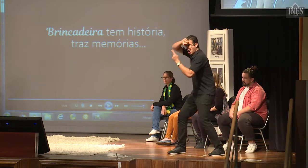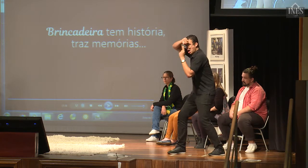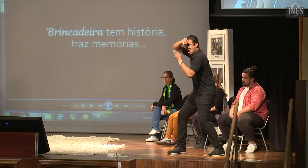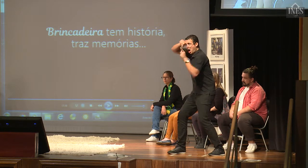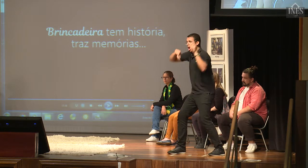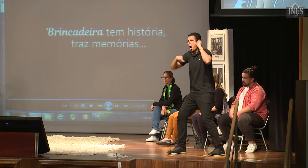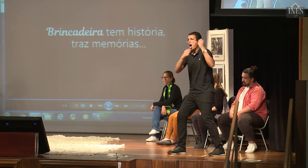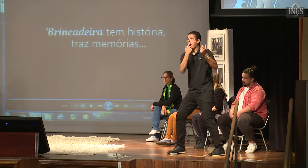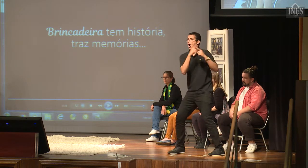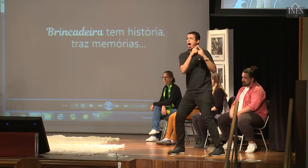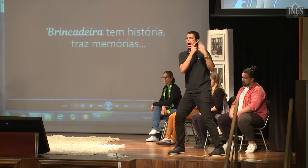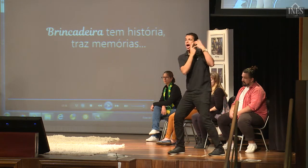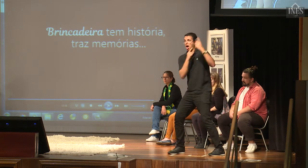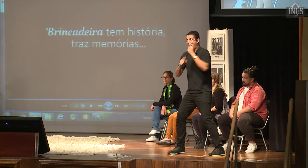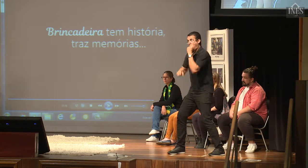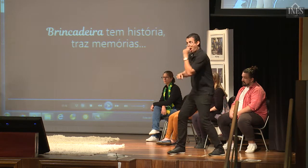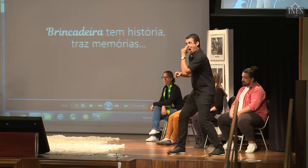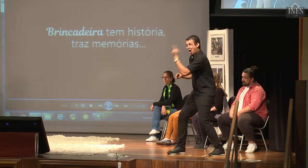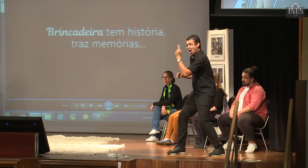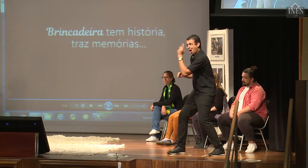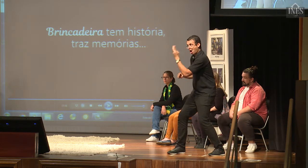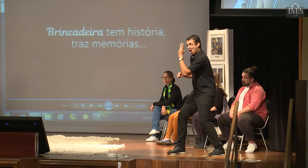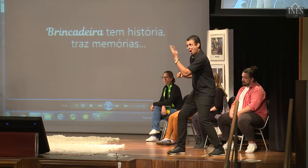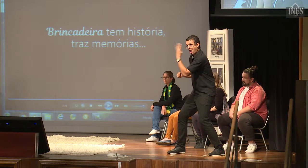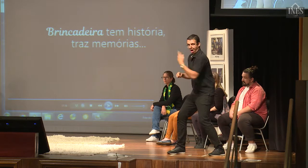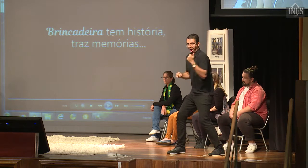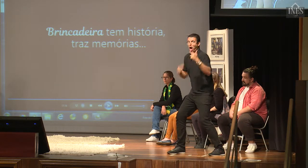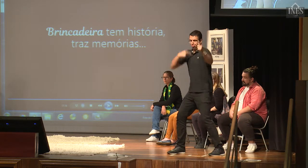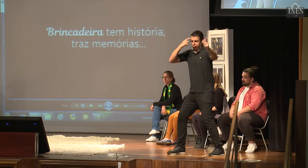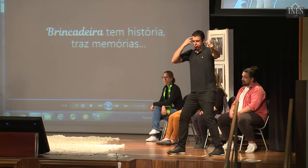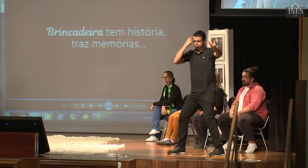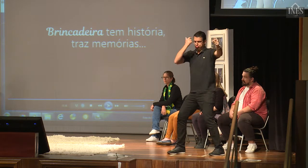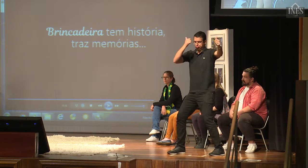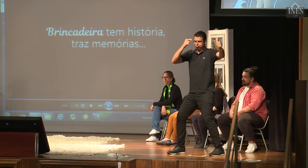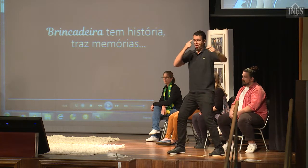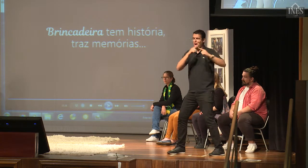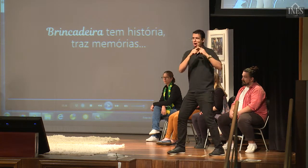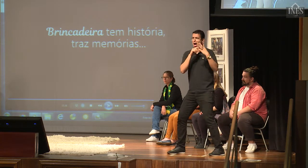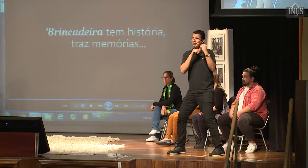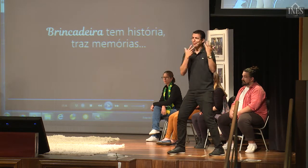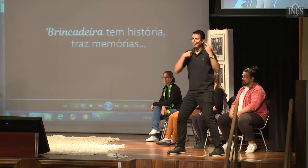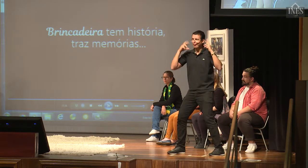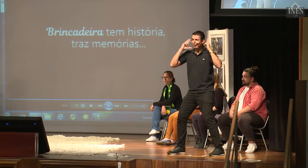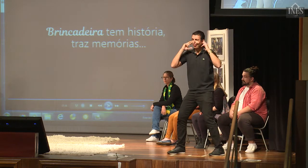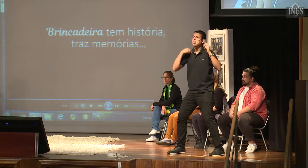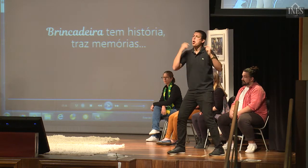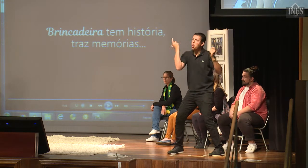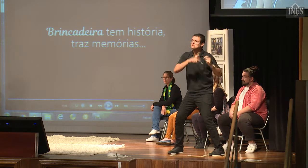1, 2, 3, porque os ouvintes me influenciavam, 1, 2, fazia essa numeração comigo. Aí eu, sim, beleza, entendi. Né, mas eu era surdo,